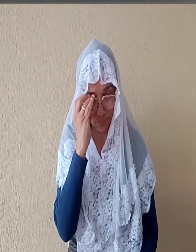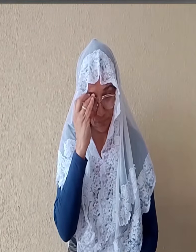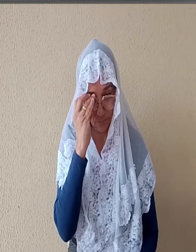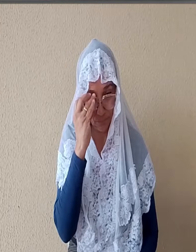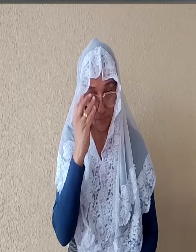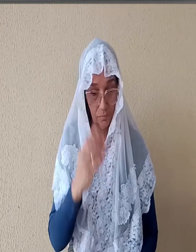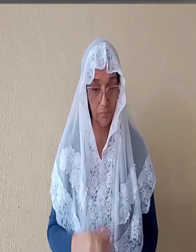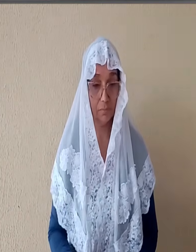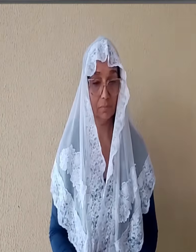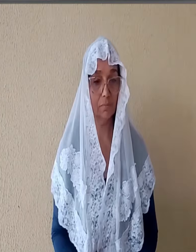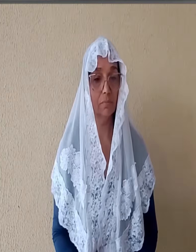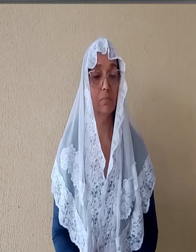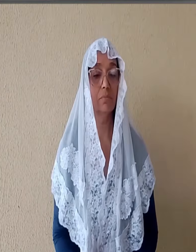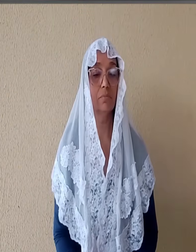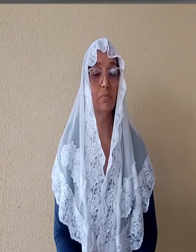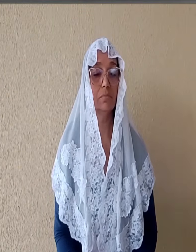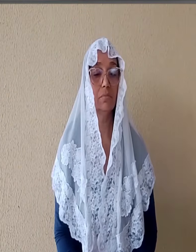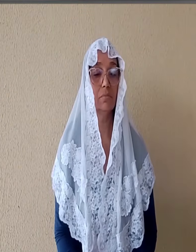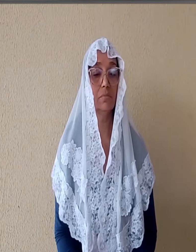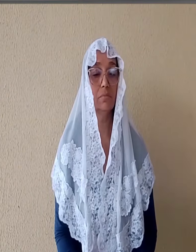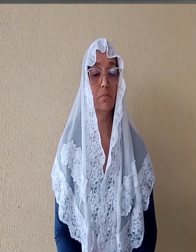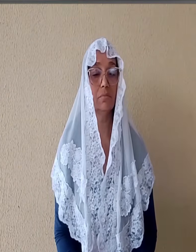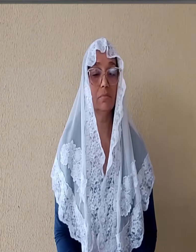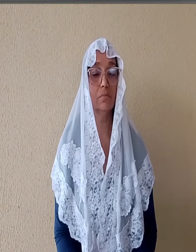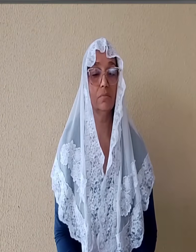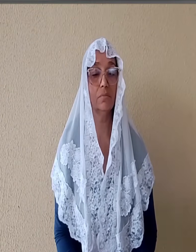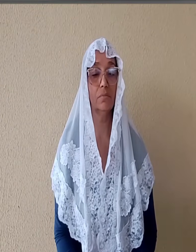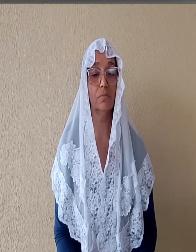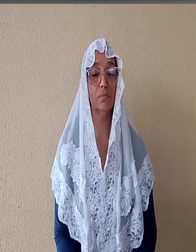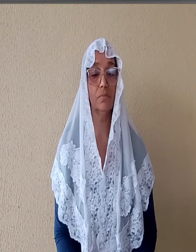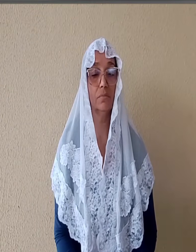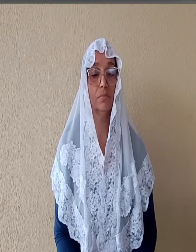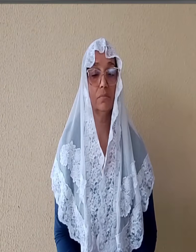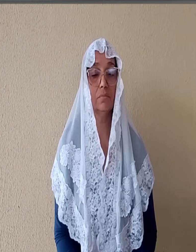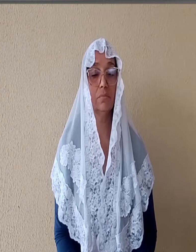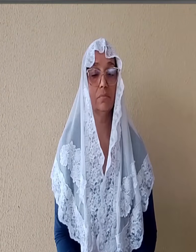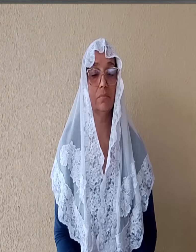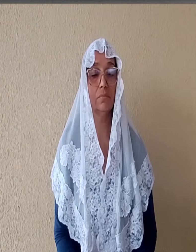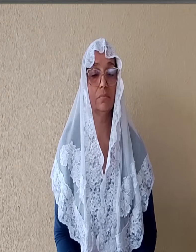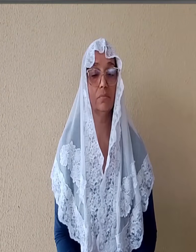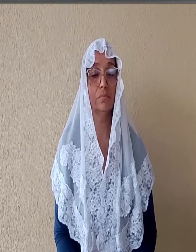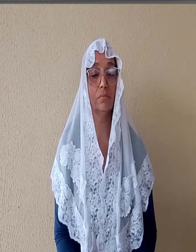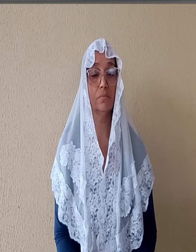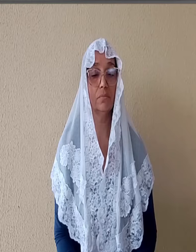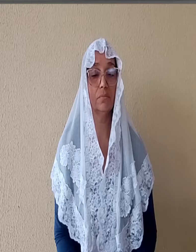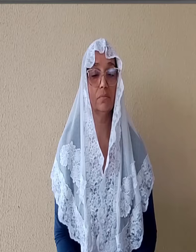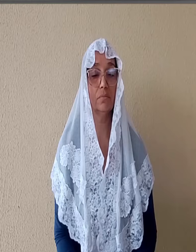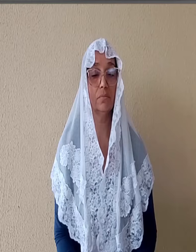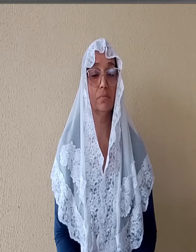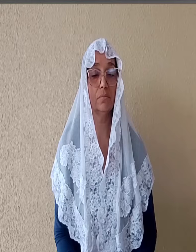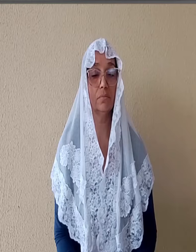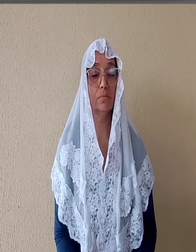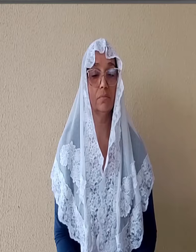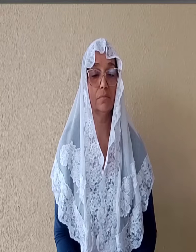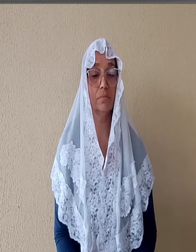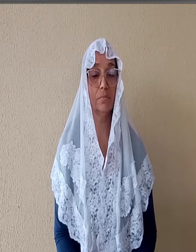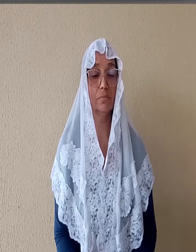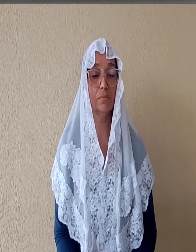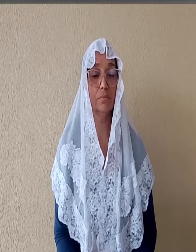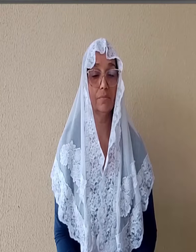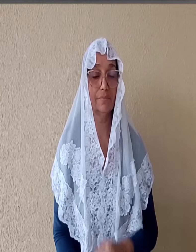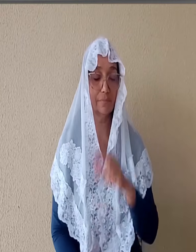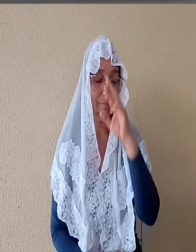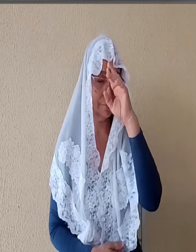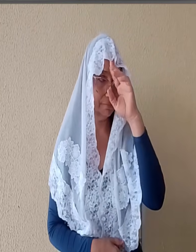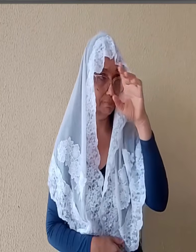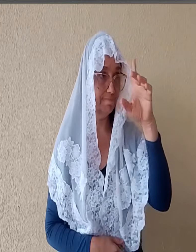Aleluia, Jesus. Glória a Em Deus. nome de Jesus Cristo, Senhor, voltamos nossos fracos joelhos. Glória a Deus. Diante da tua presença.